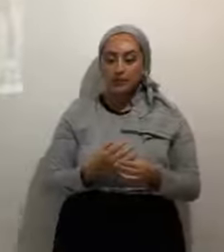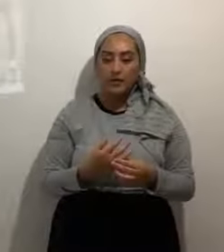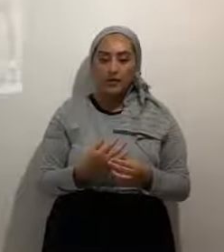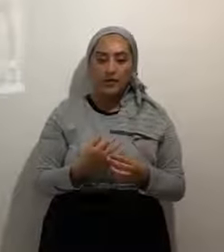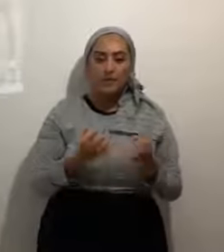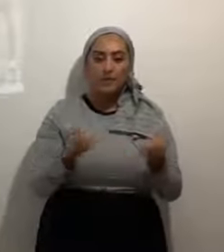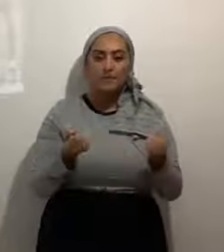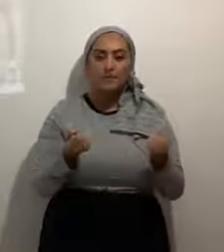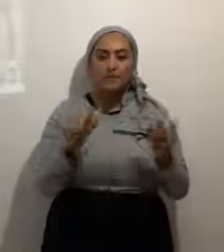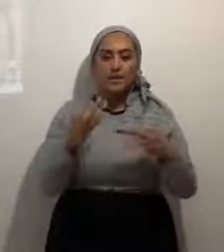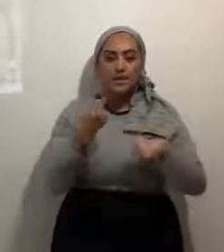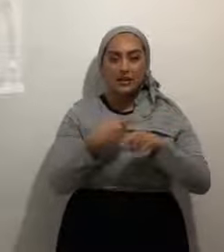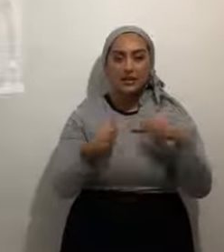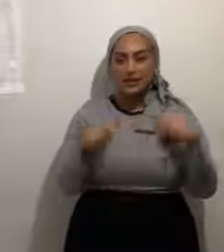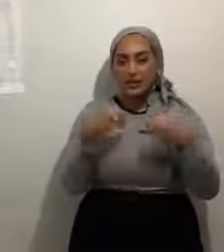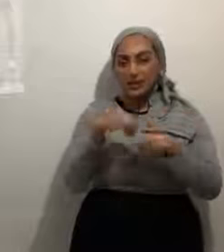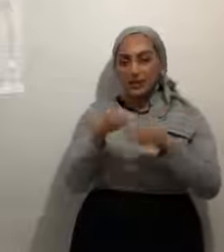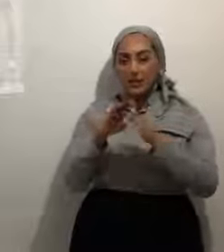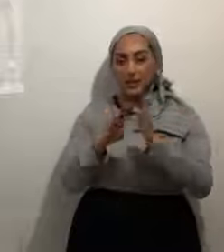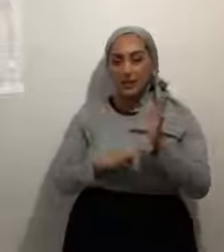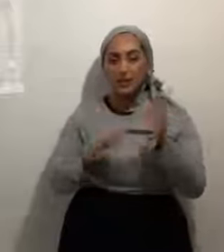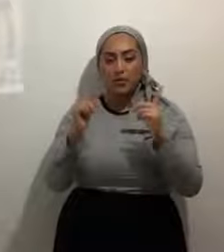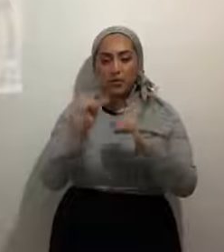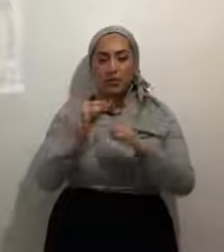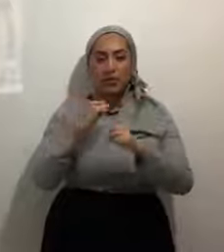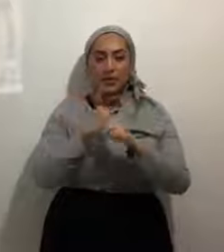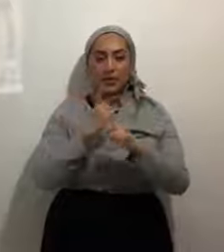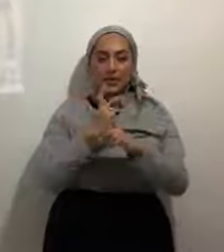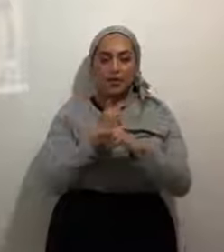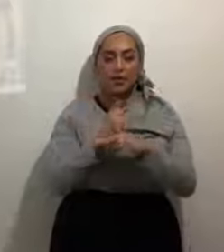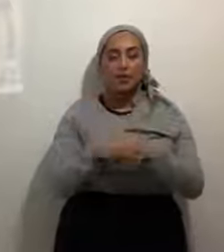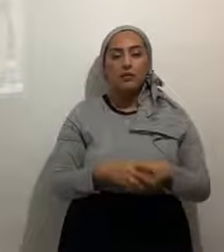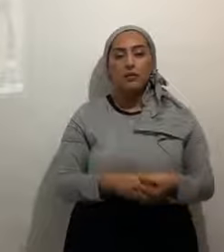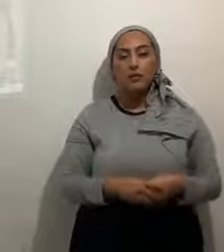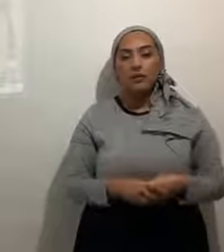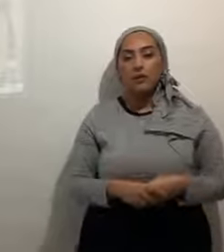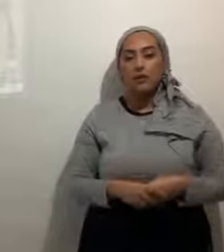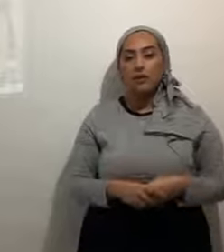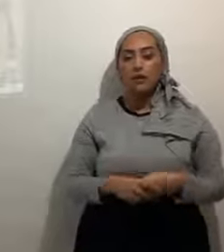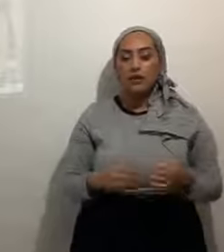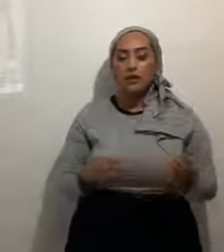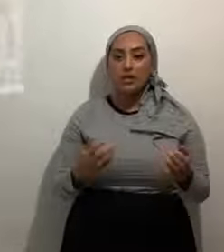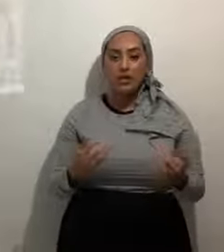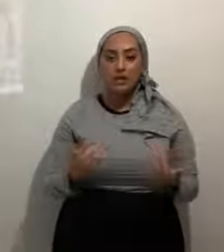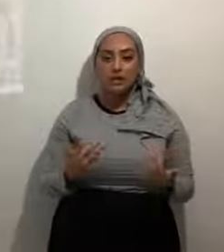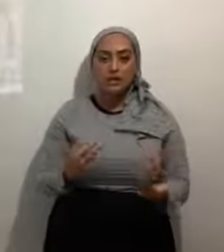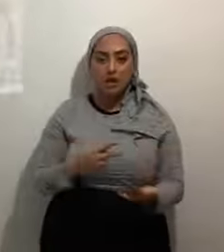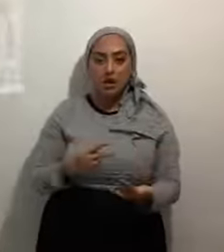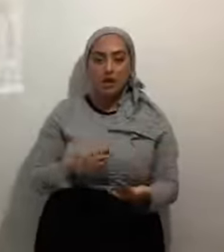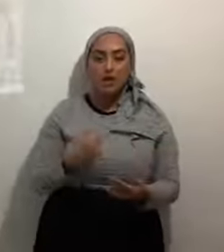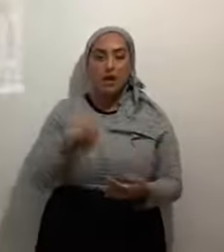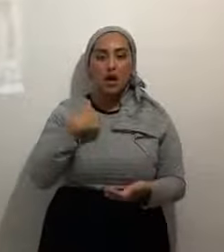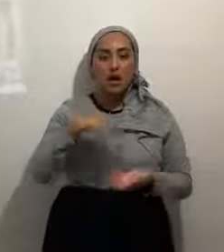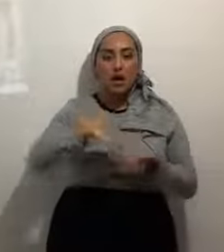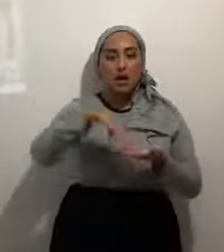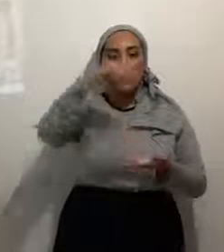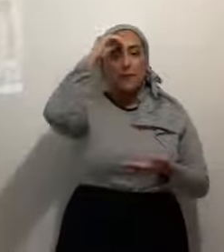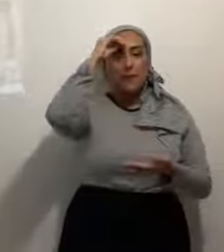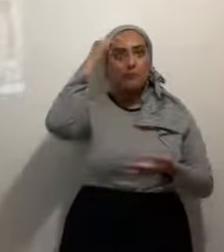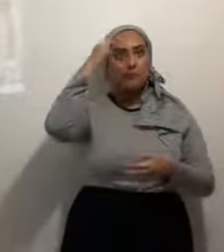¿Cuántas veces aparece la palabra guarda? Entonces, este salmo, yo me lo aprendí de memoria, gloria al Eterno,